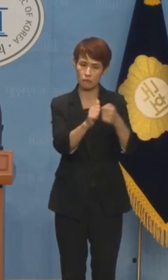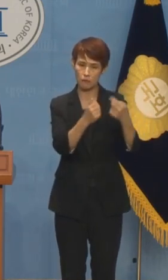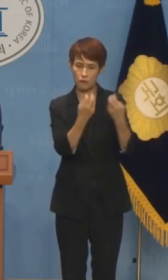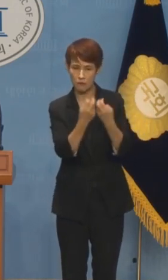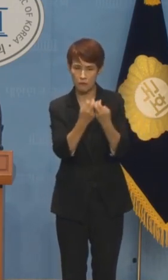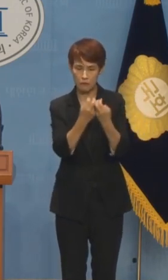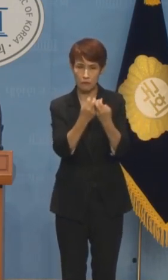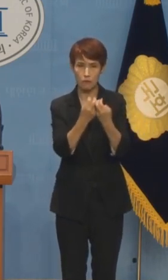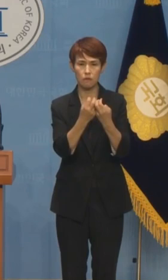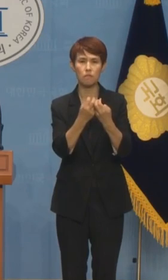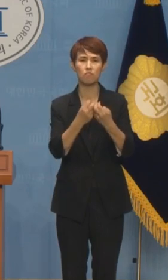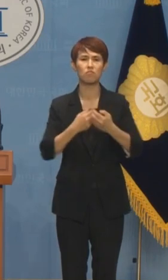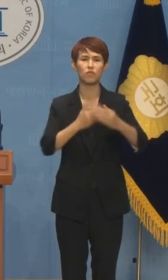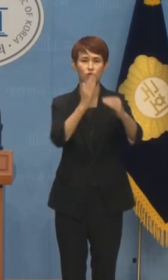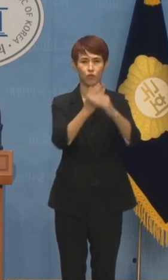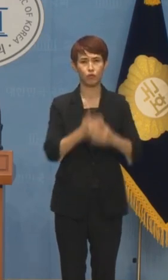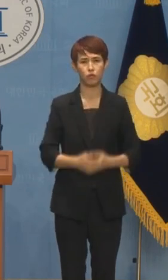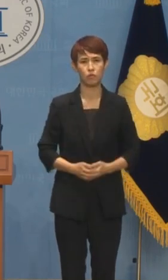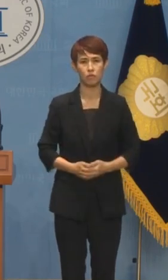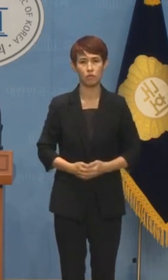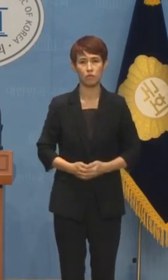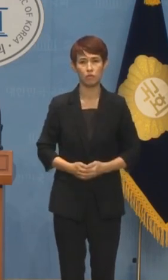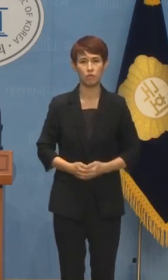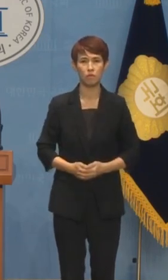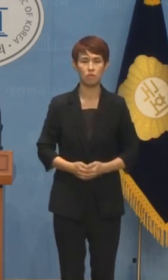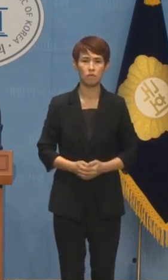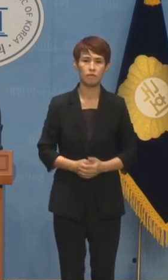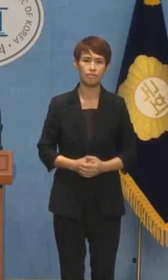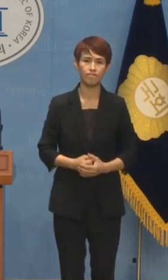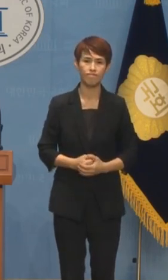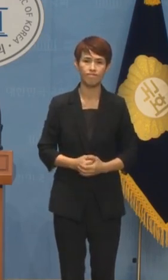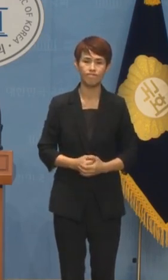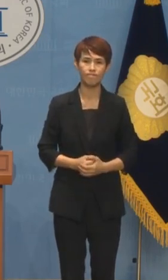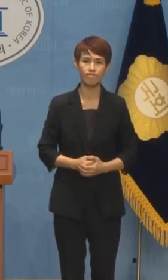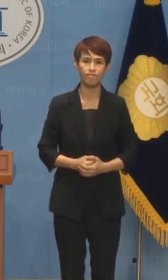있습니다. 적대국에나 할 행태입니다.